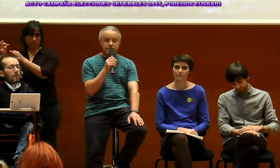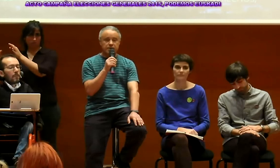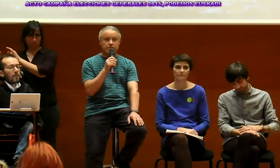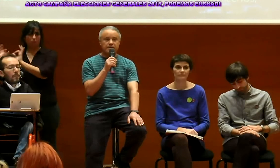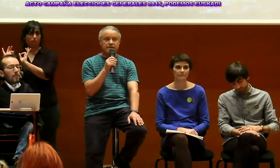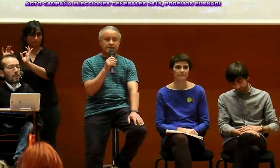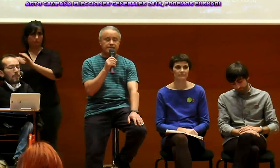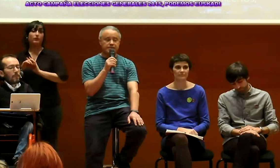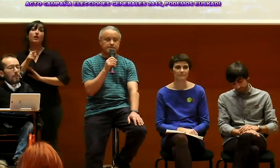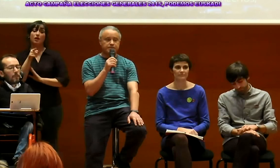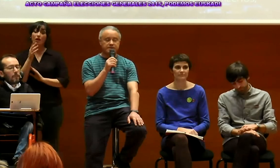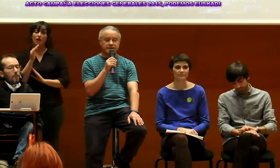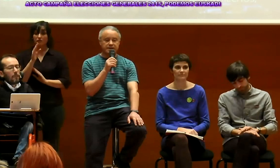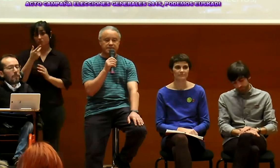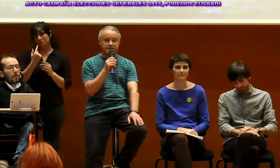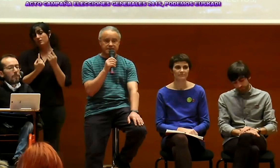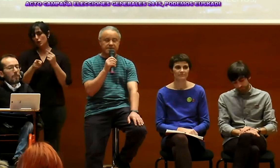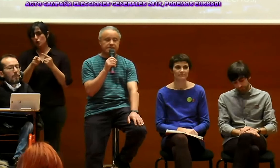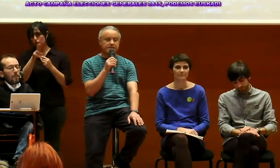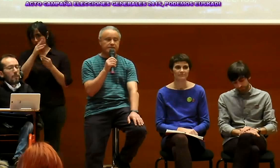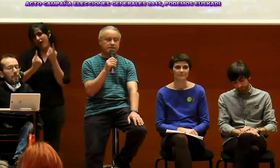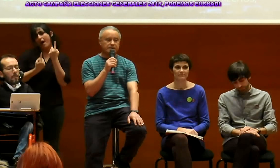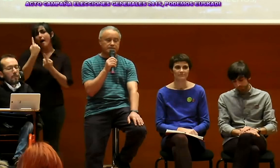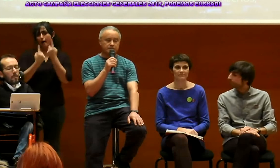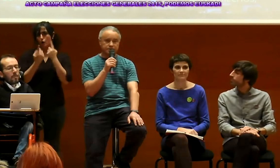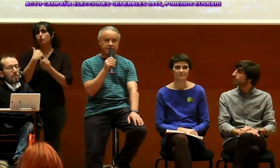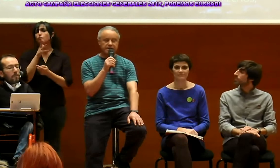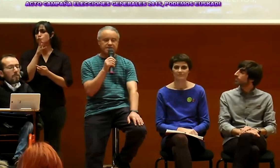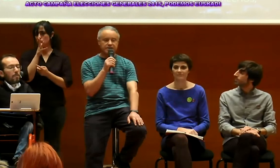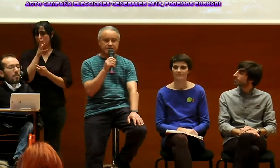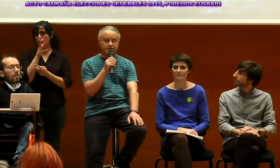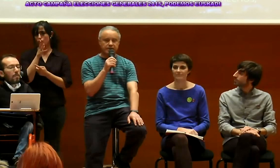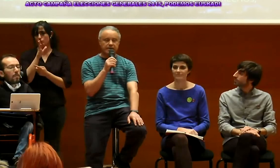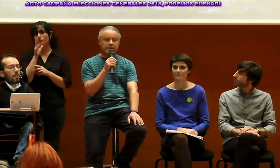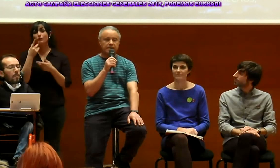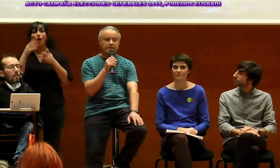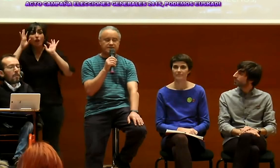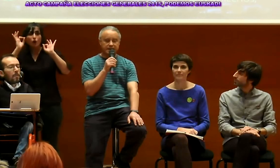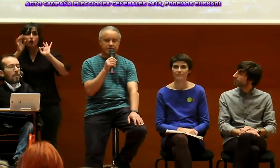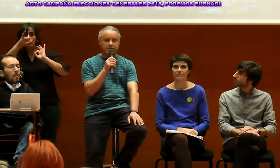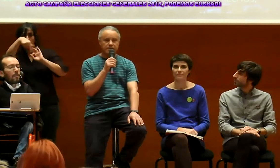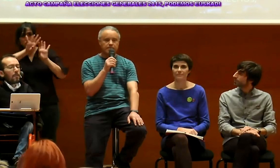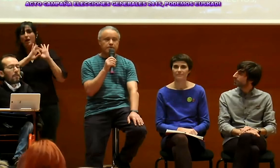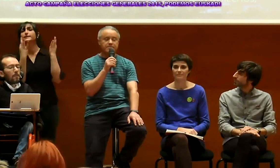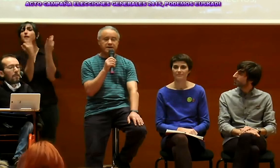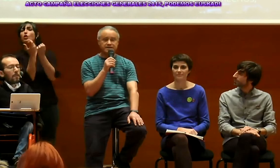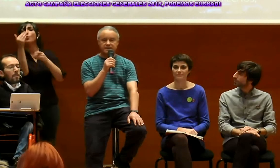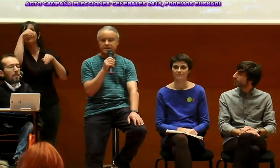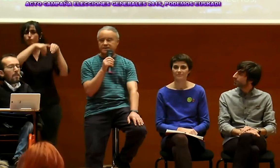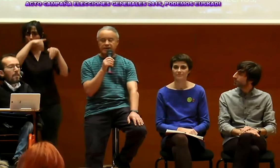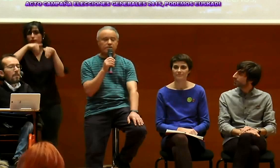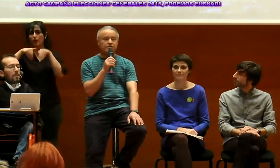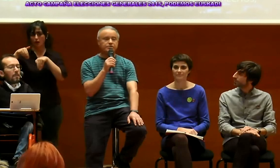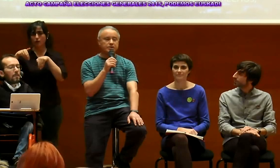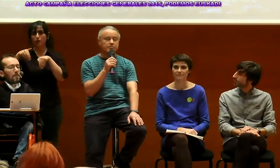Esas son algunas de las razones por las que tiene sentido votar en esta ocasión al Senado. Pero hay más,